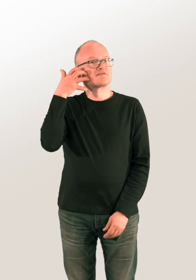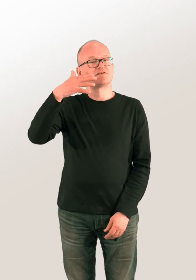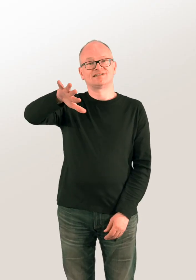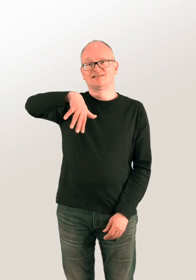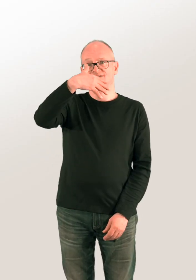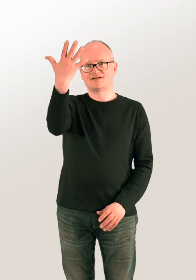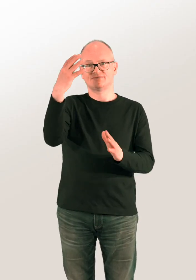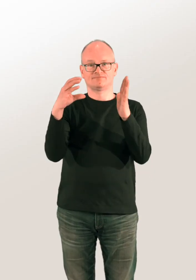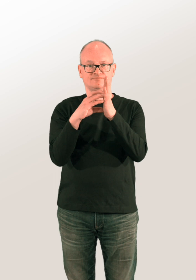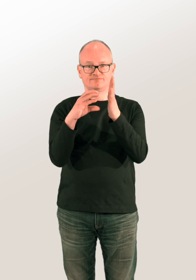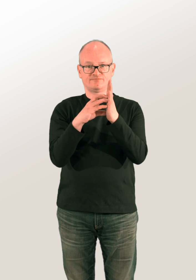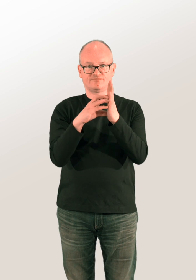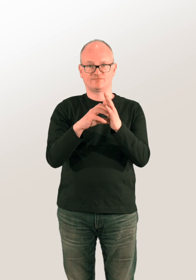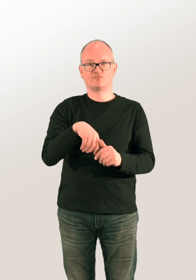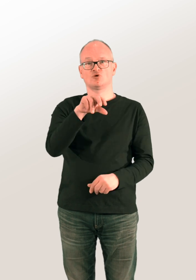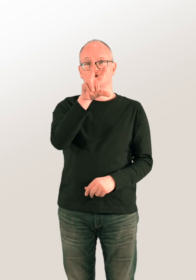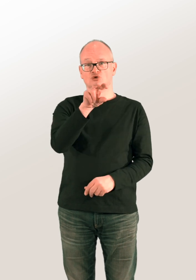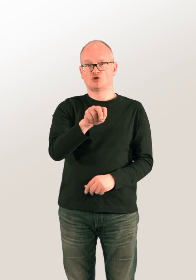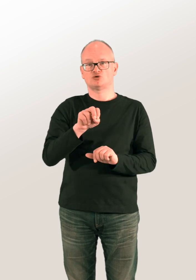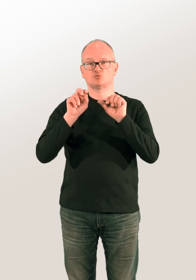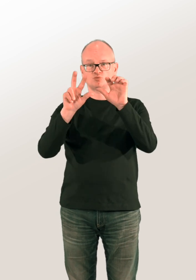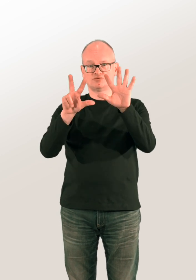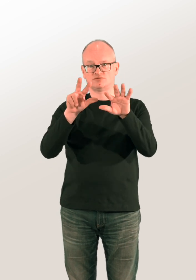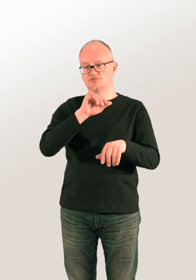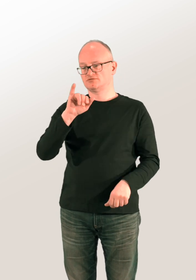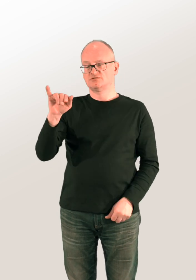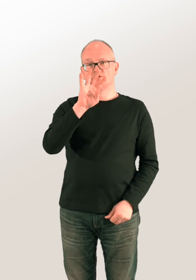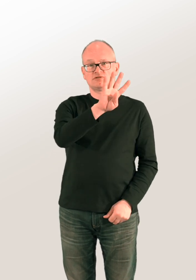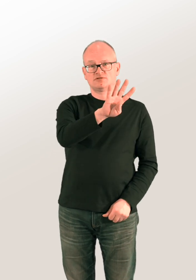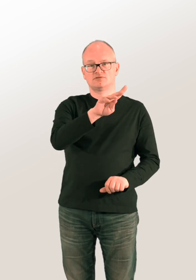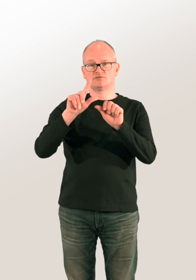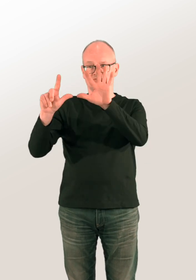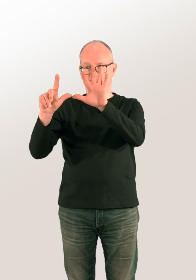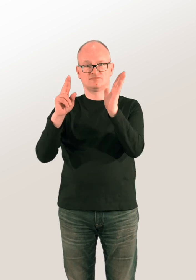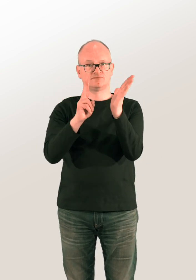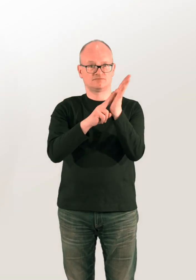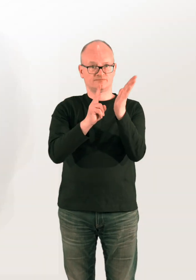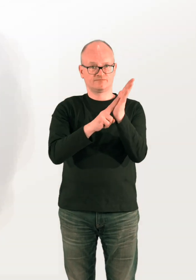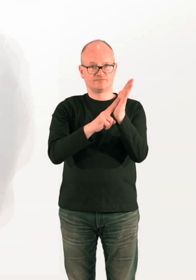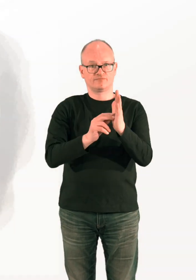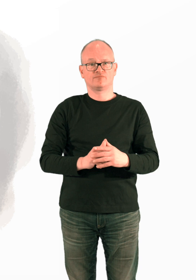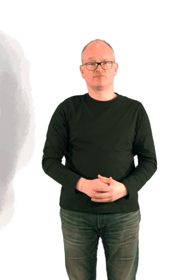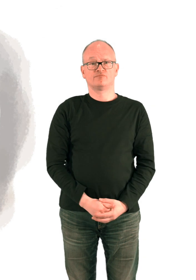Évangile de Marc, chapitre 15, versets 38 à 47.